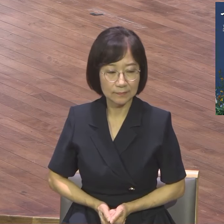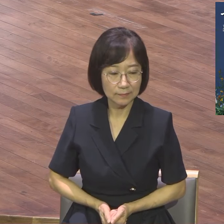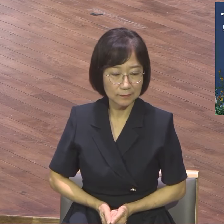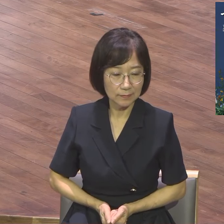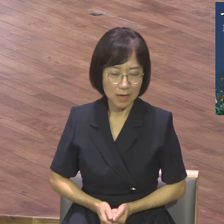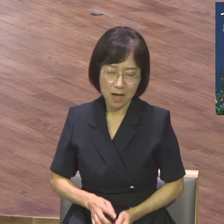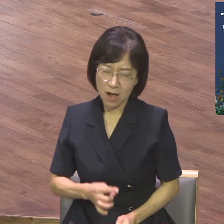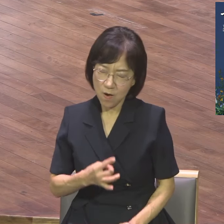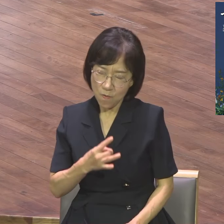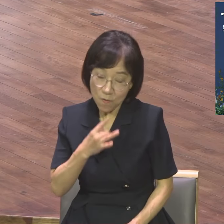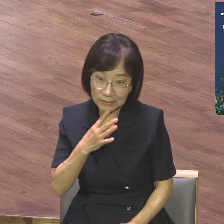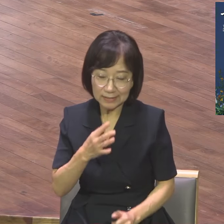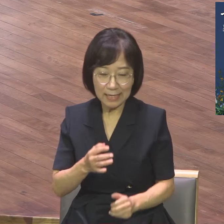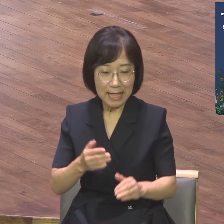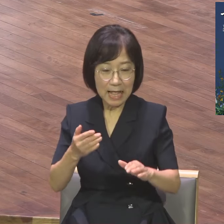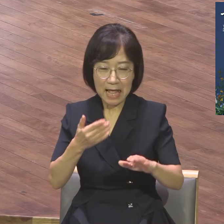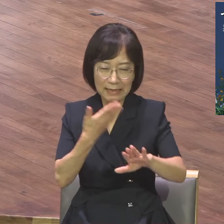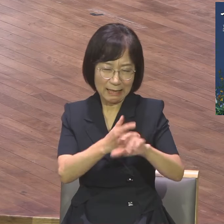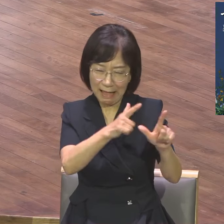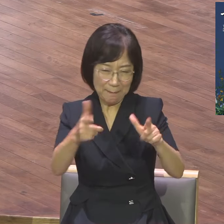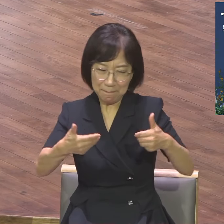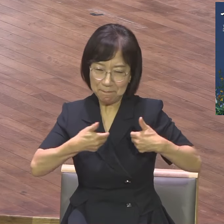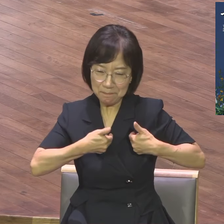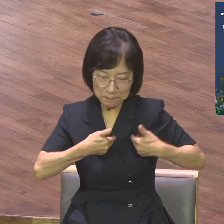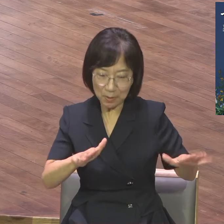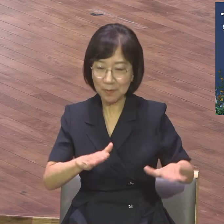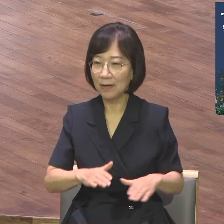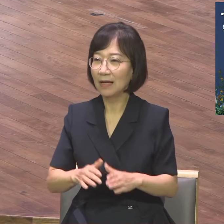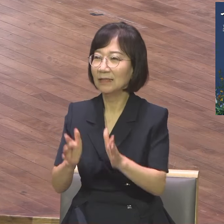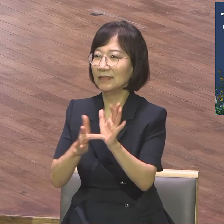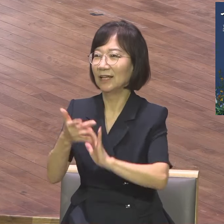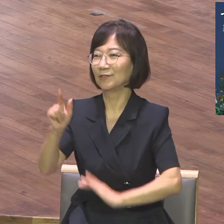오직 예수 뭐 뭘 해도 오직 예수 오직 그리스도